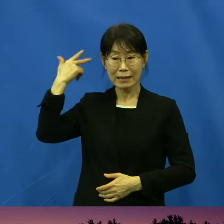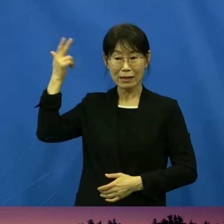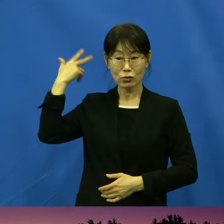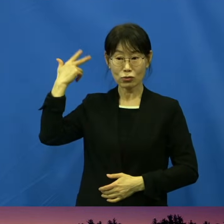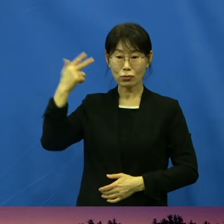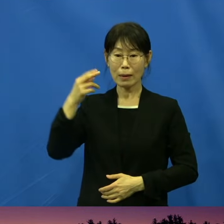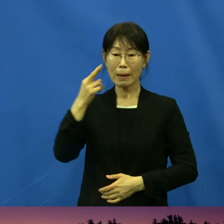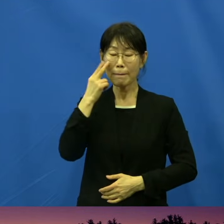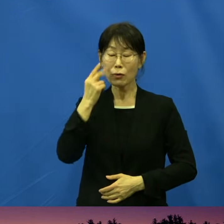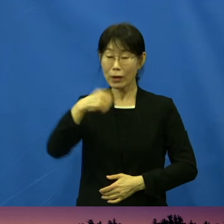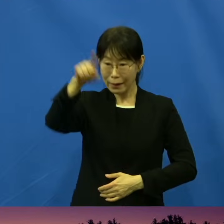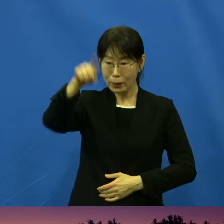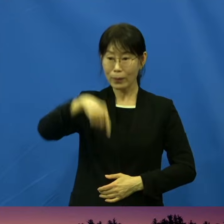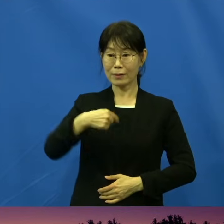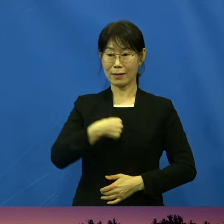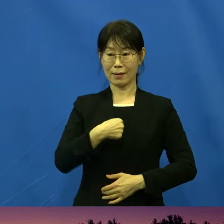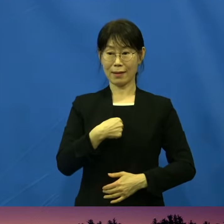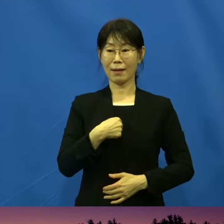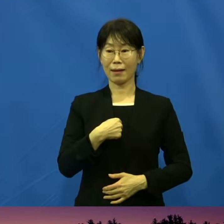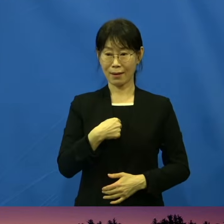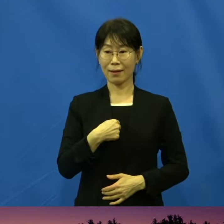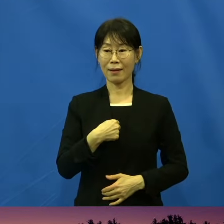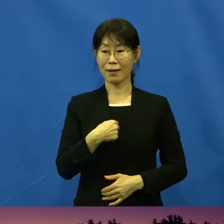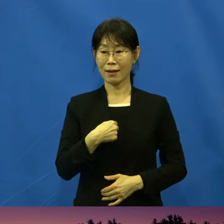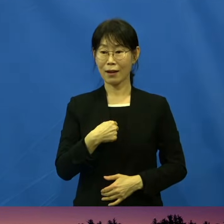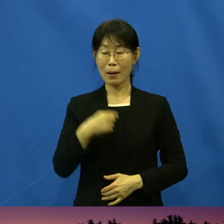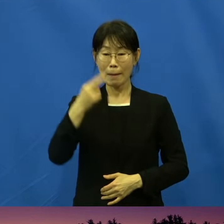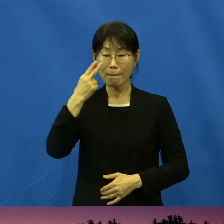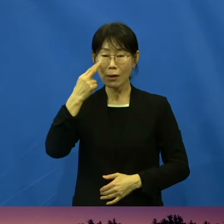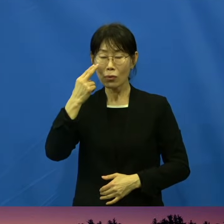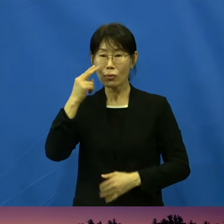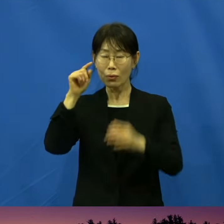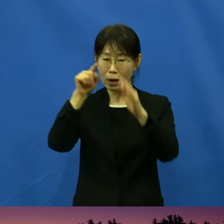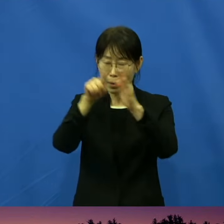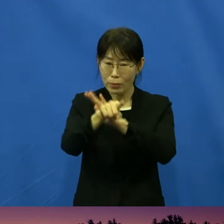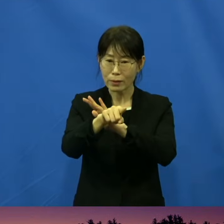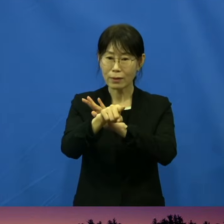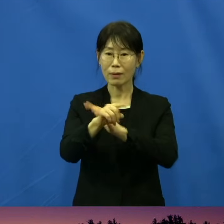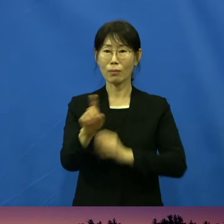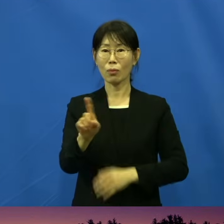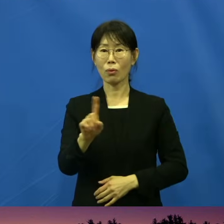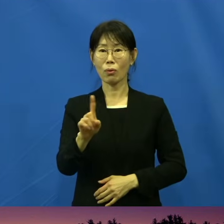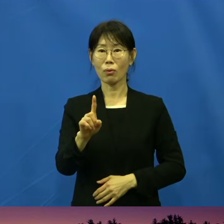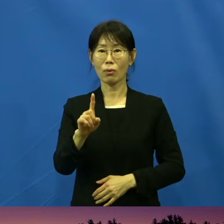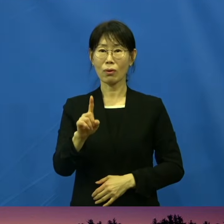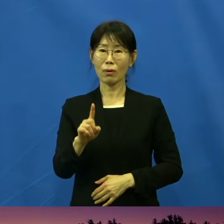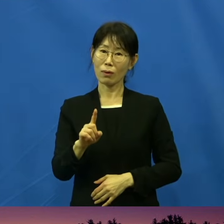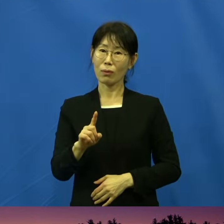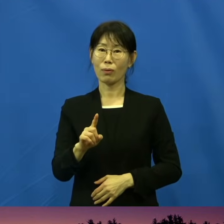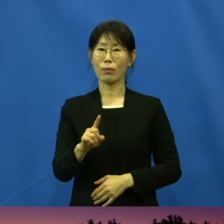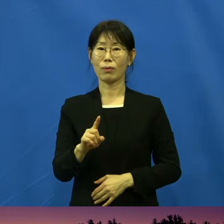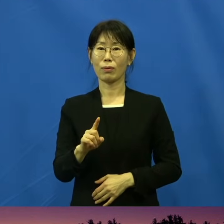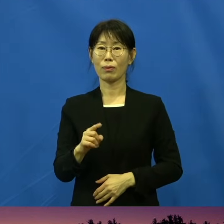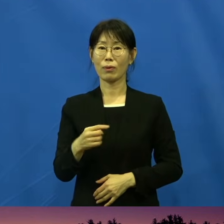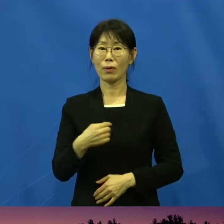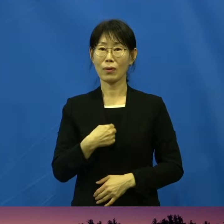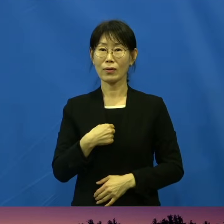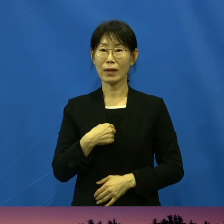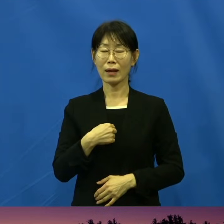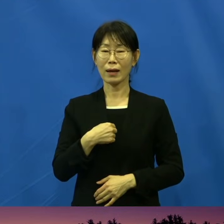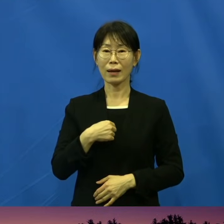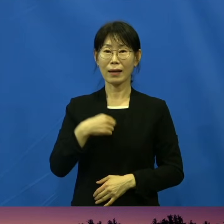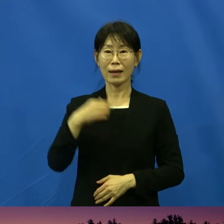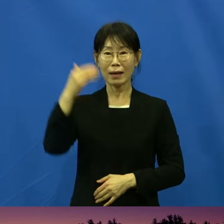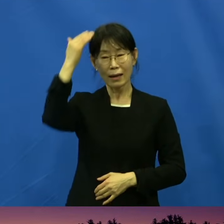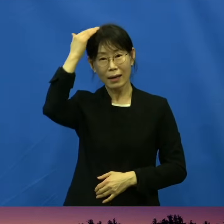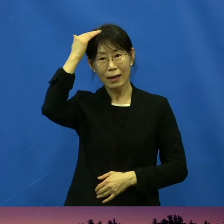우리 갔는데, 미국 가니까 이 한국에서 제가 이게 영어로 스포일